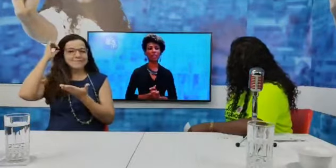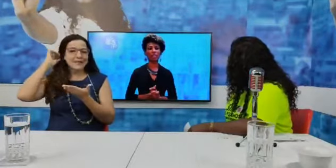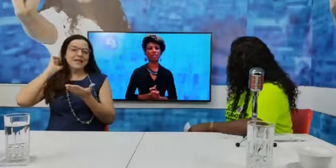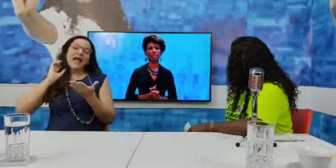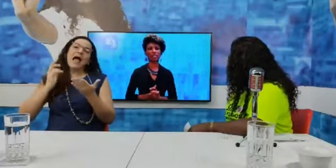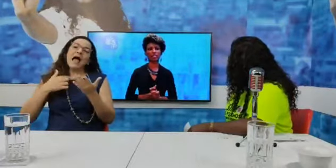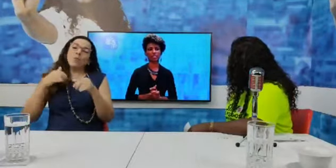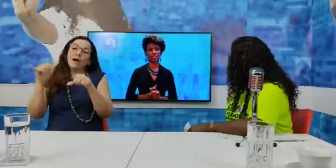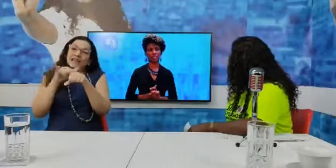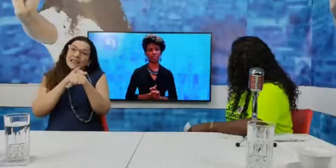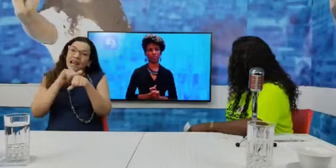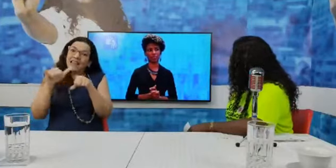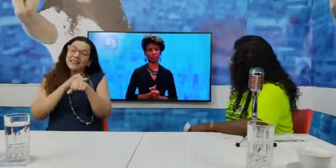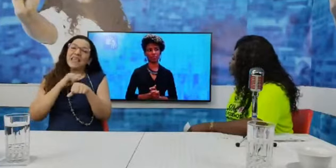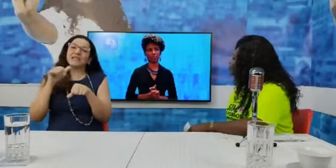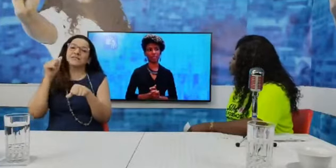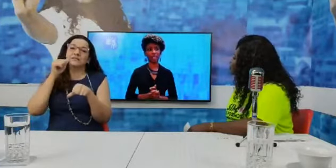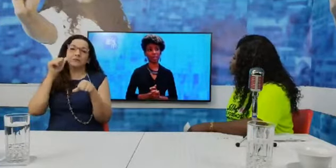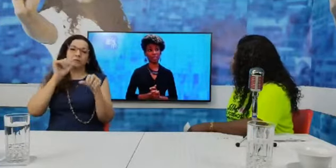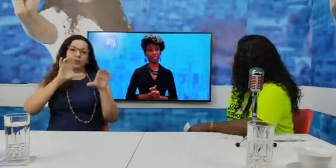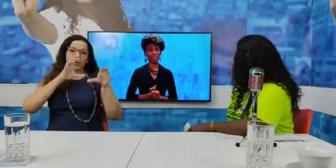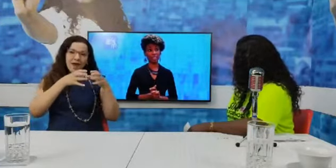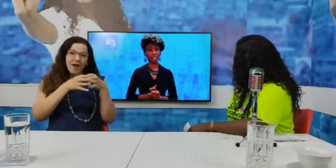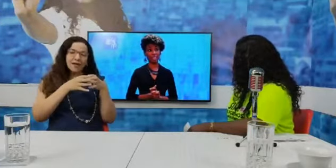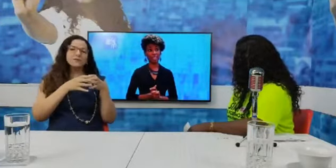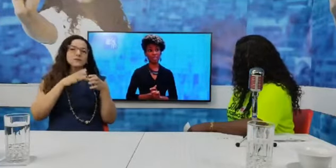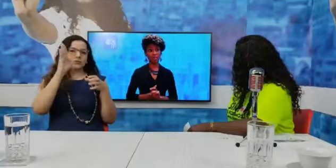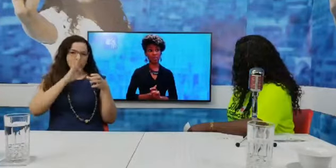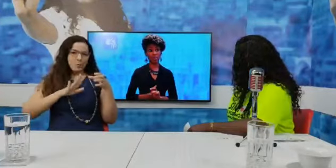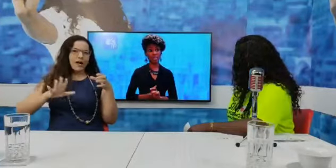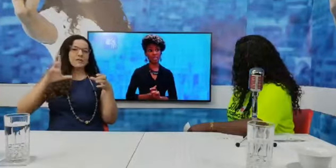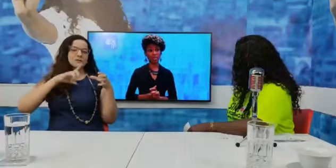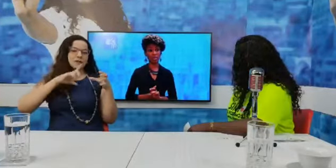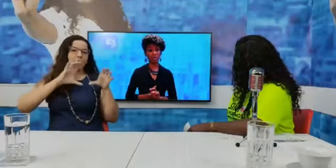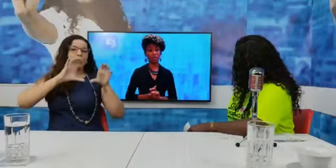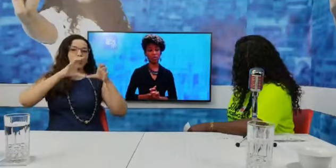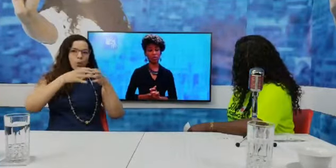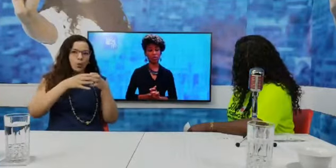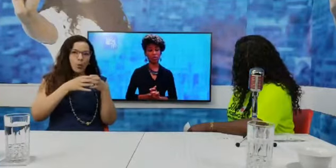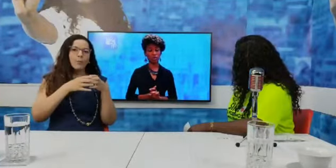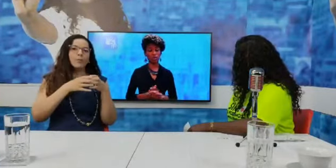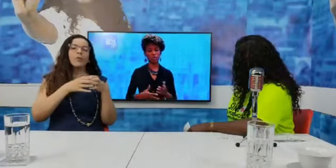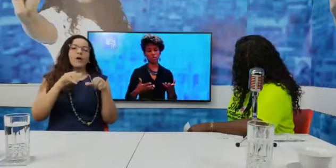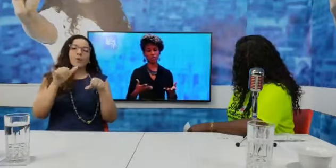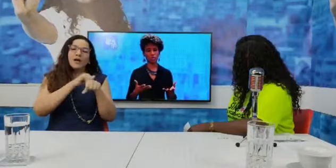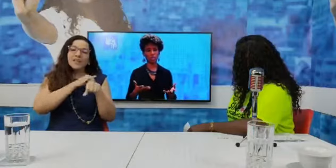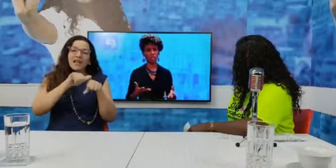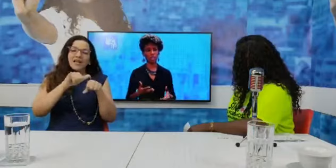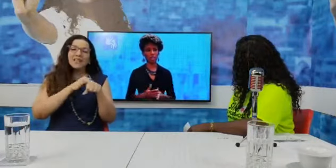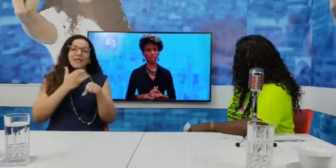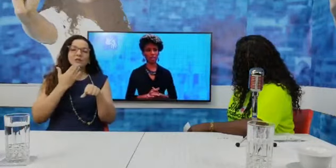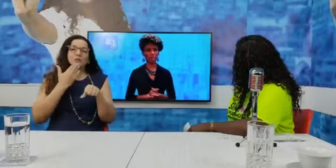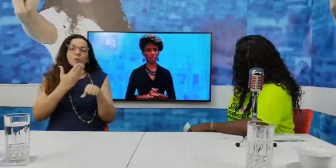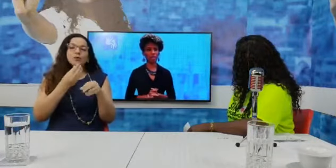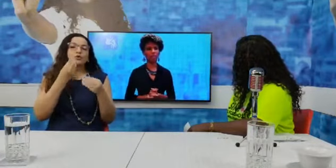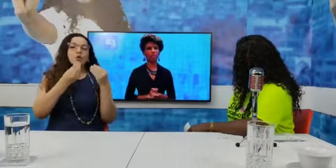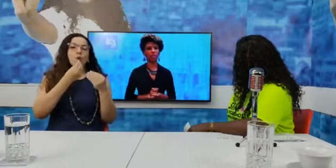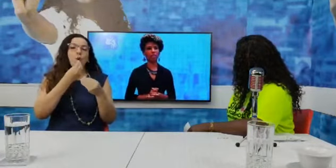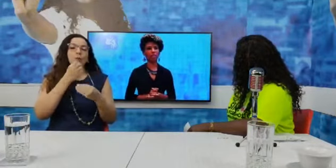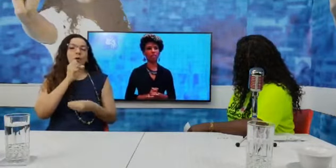realmente ela está sofrendo violência. É uma estratégia que algumas mulheres, alguns grupos de mulheres no